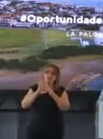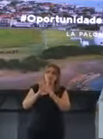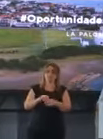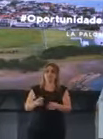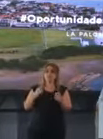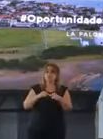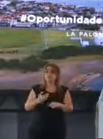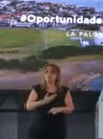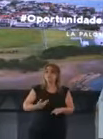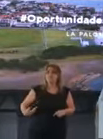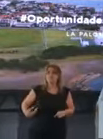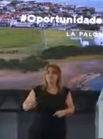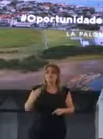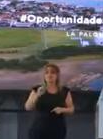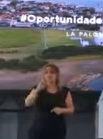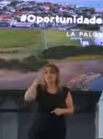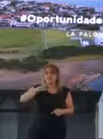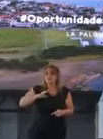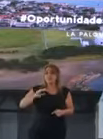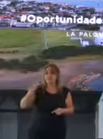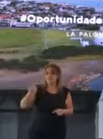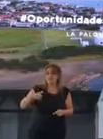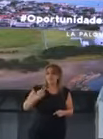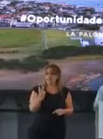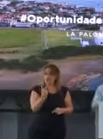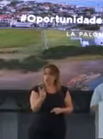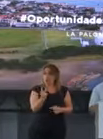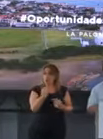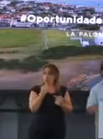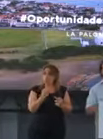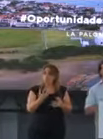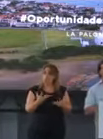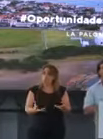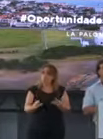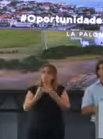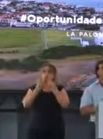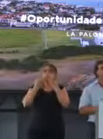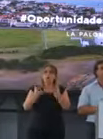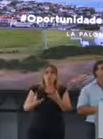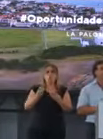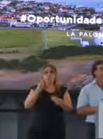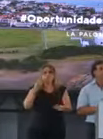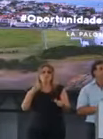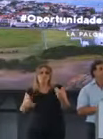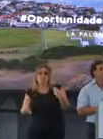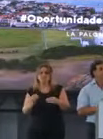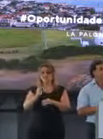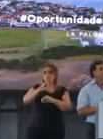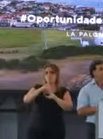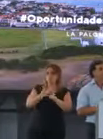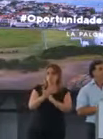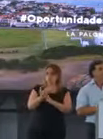Los presidentes de Brasil y de Argentina dijeron que están dispuestos a flexibilizar el Mercosur.